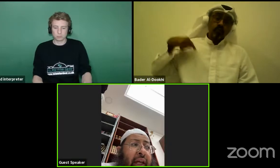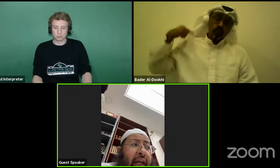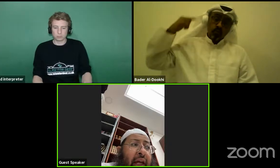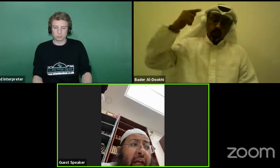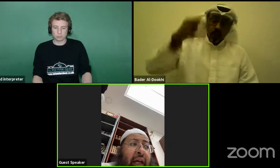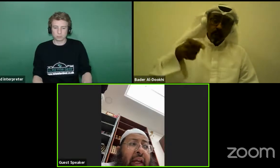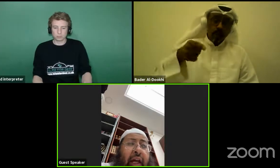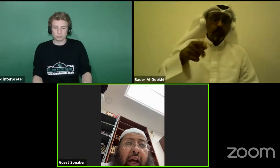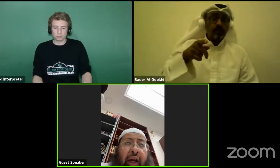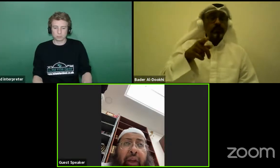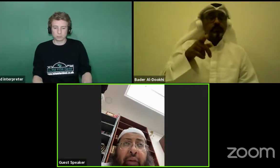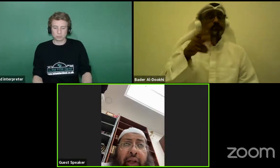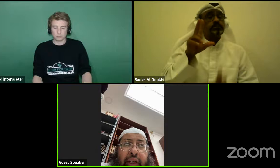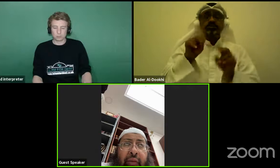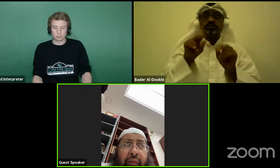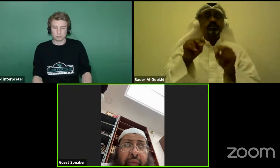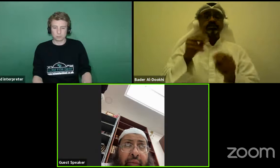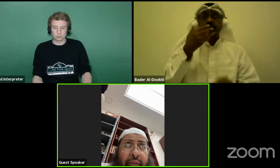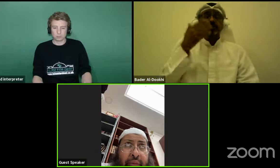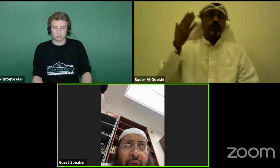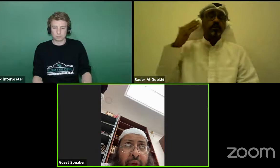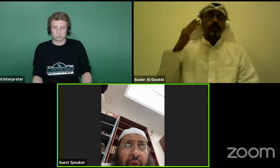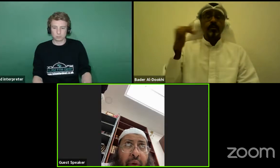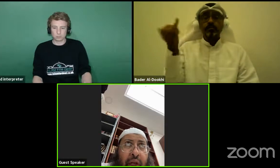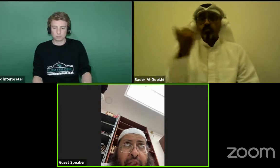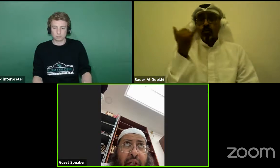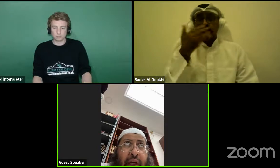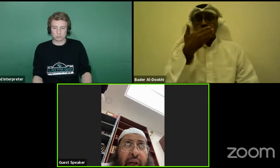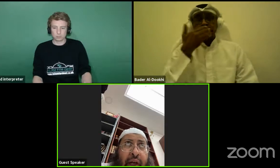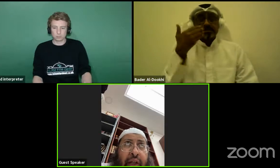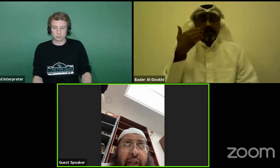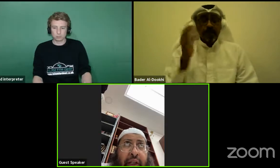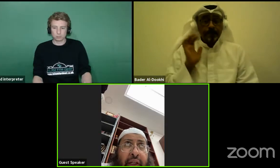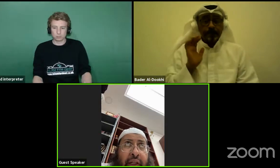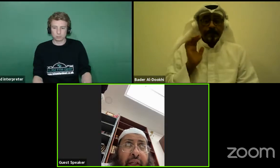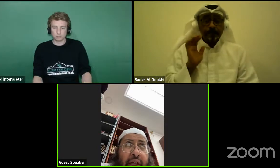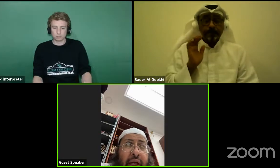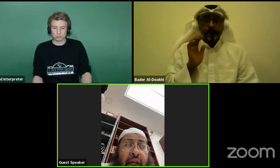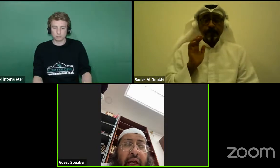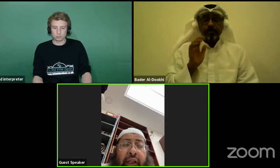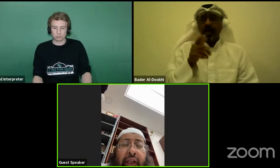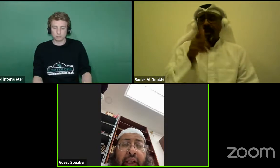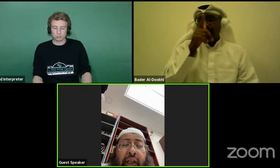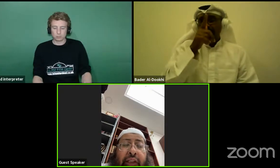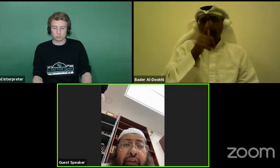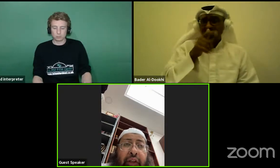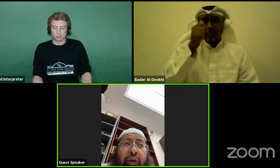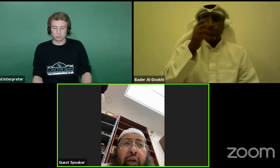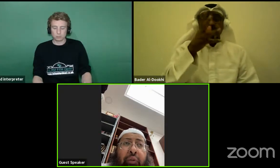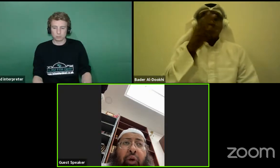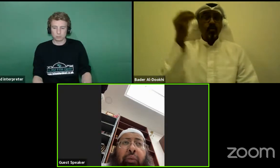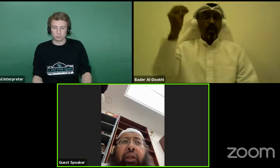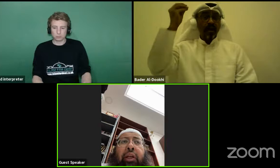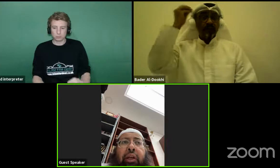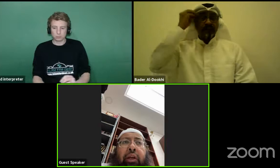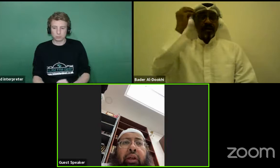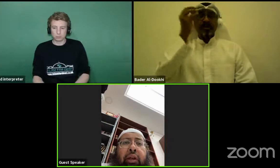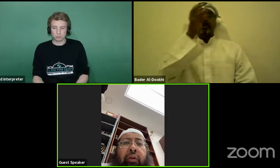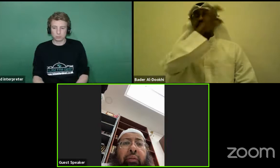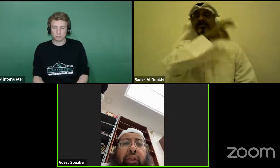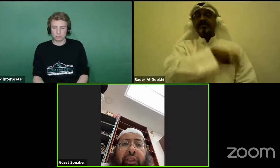الآية أن أعظم الحكم وأجل المعاني التي يستفيدها